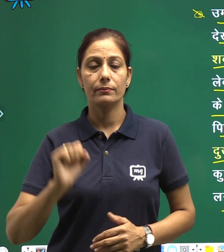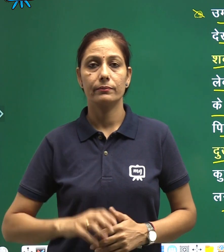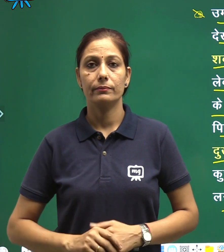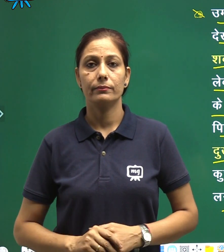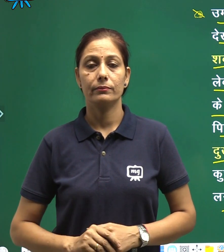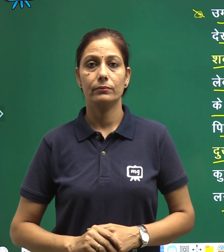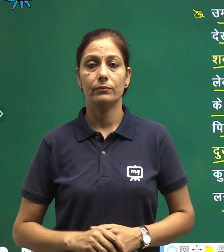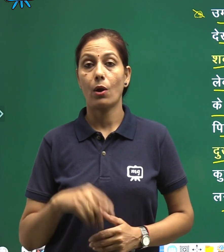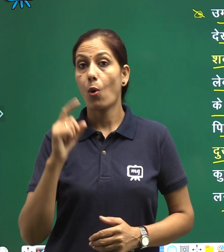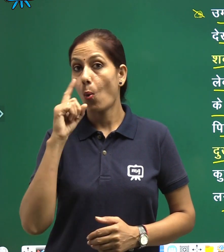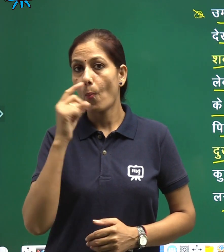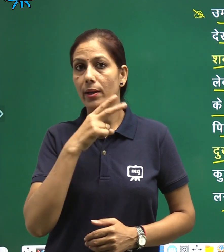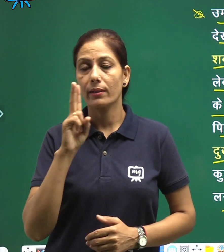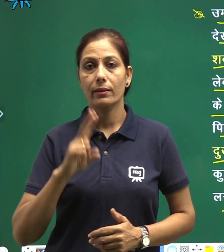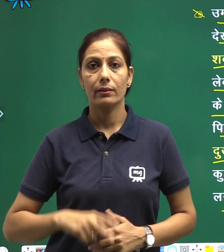उमा की